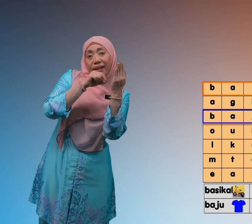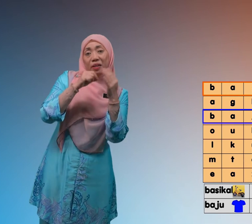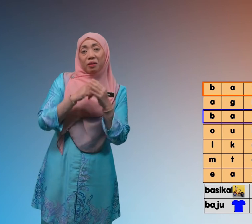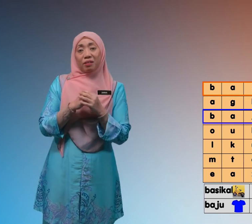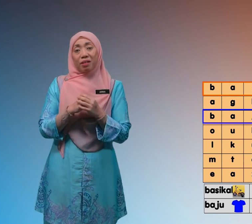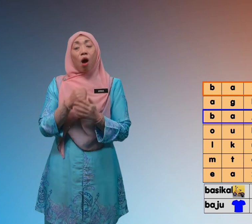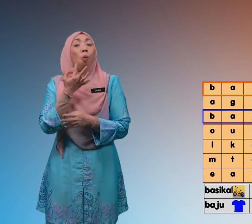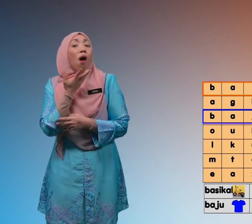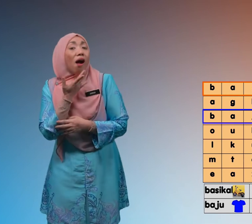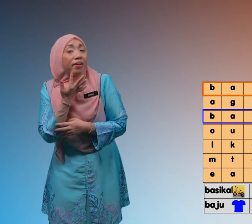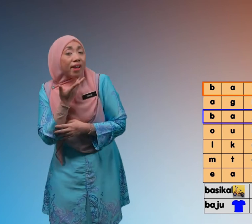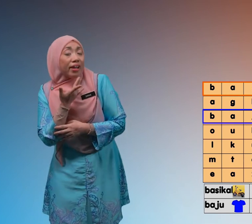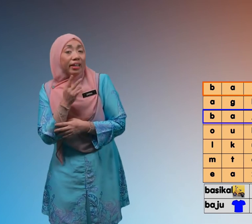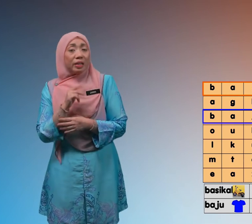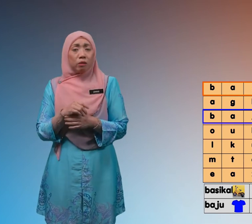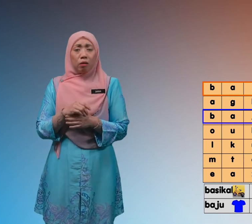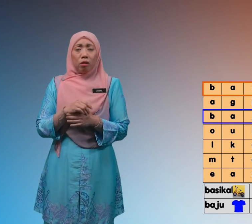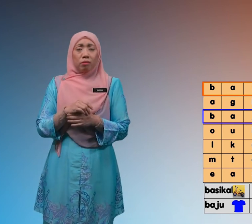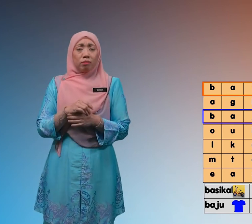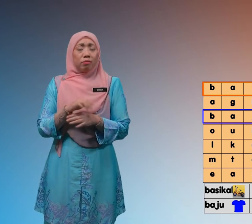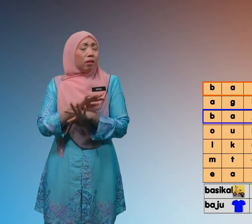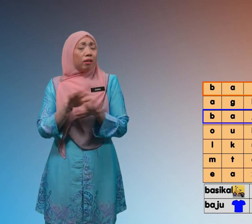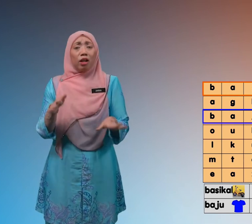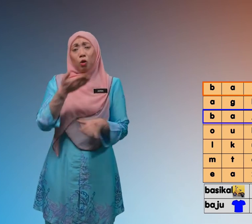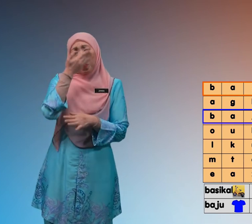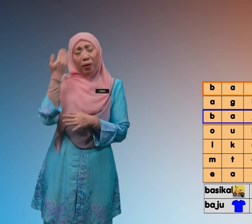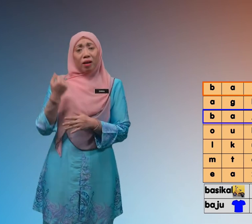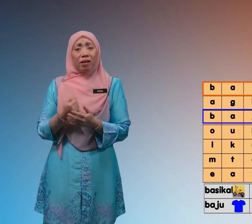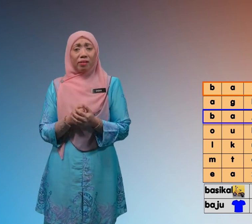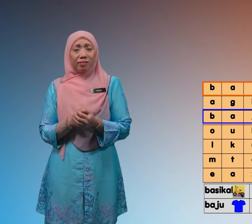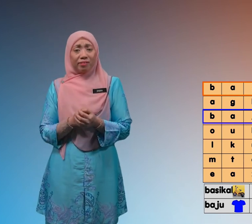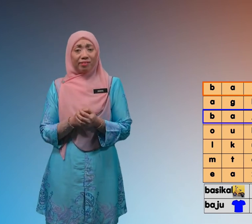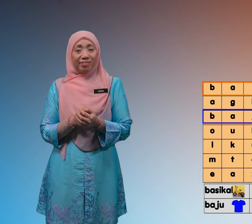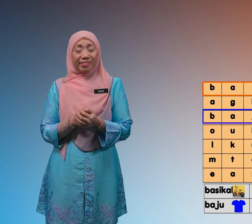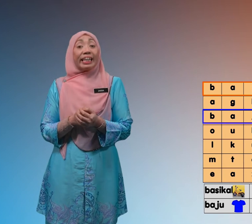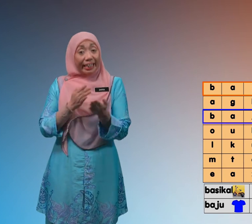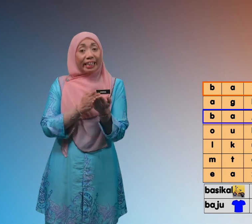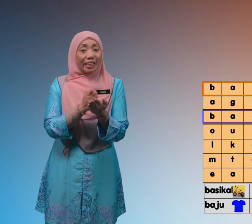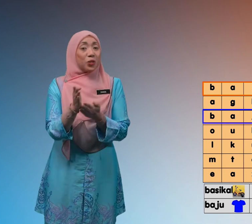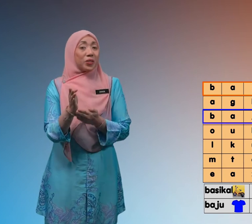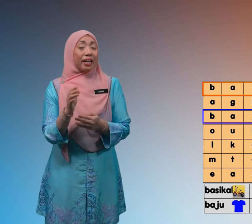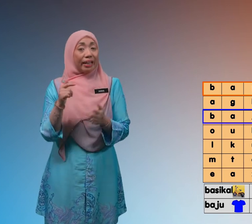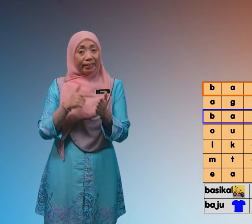tandakan. Warnakan. Jangan lupa. Kita teruskan lagi,